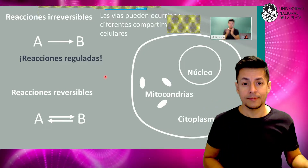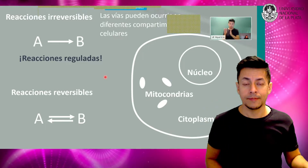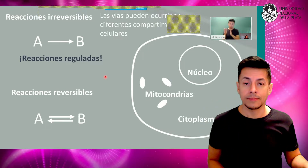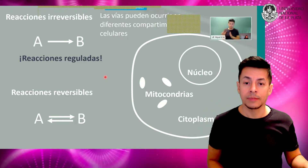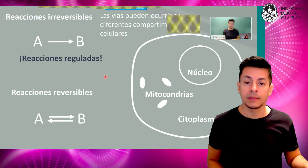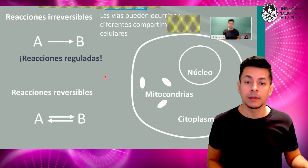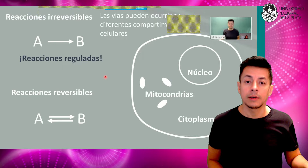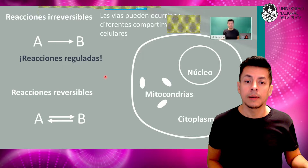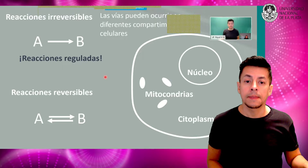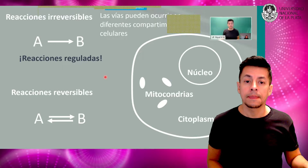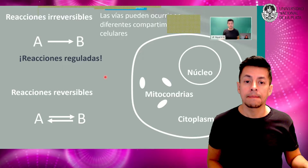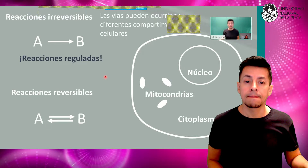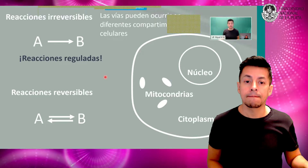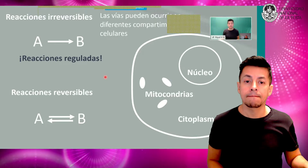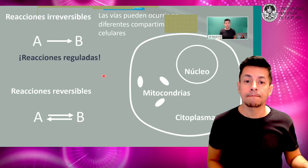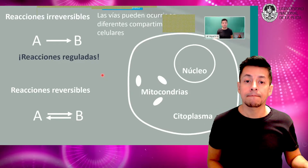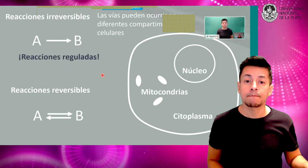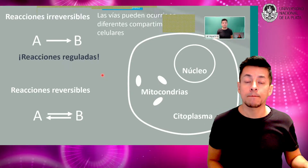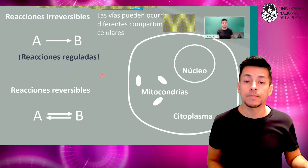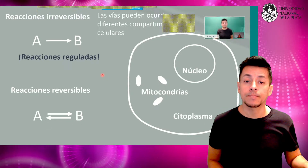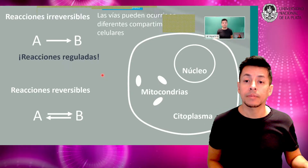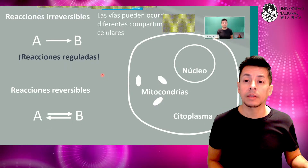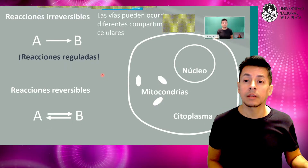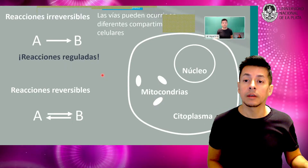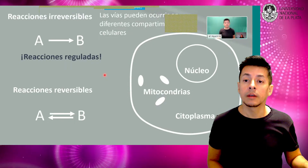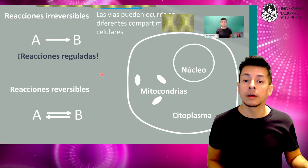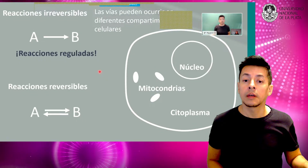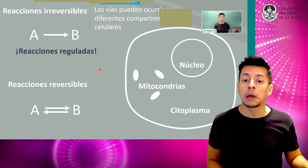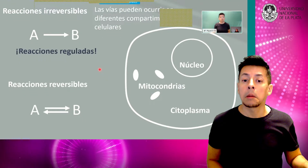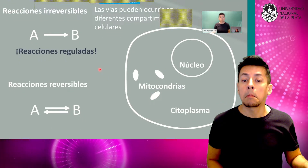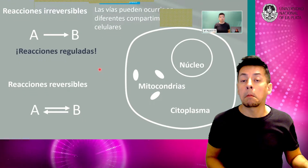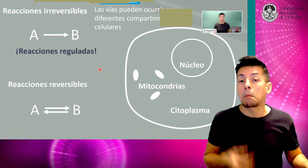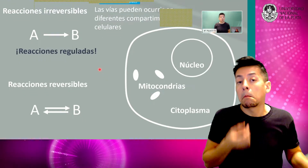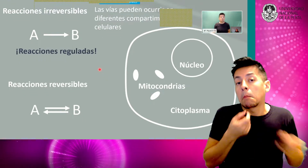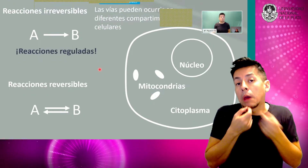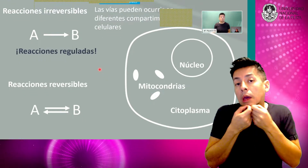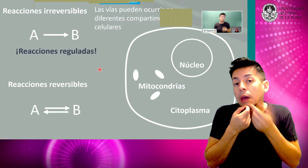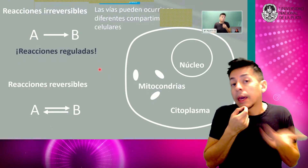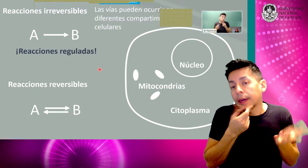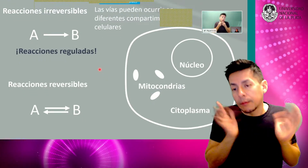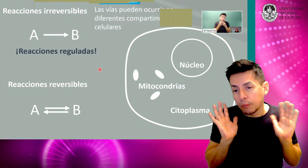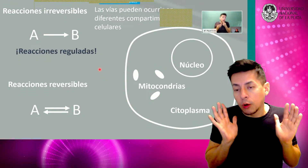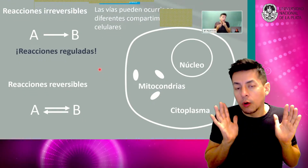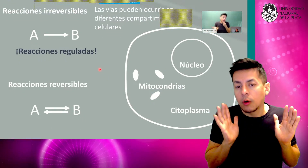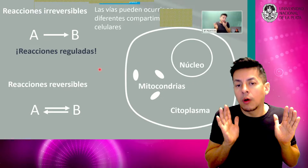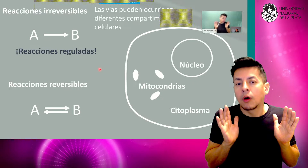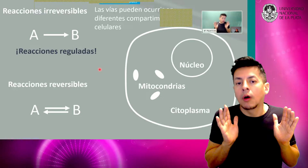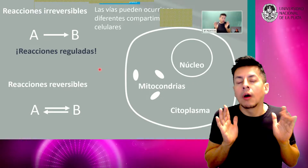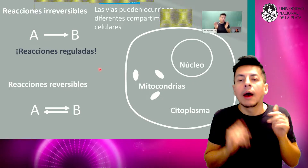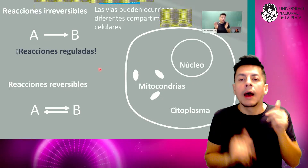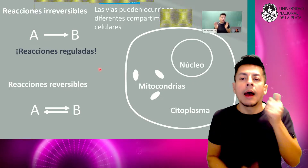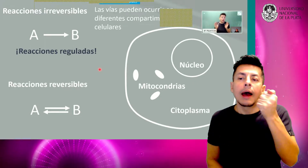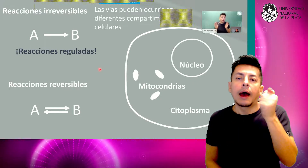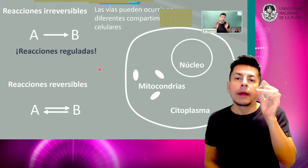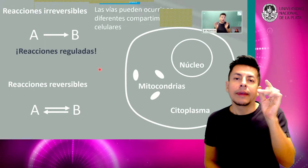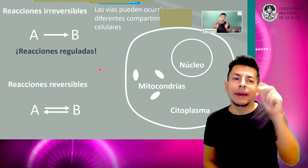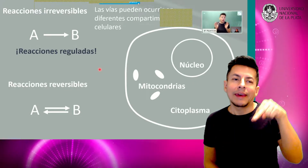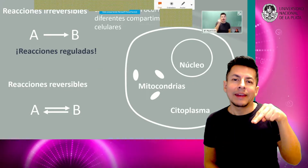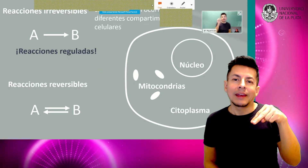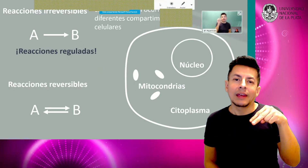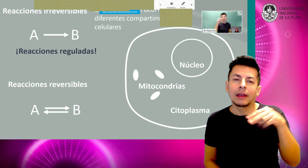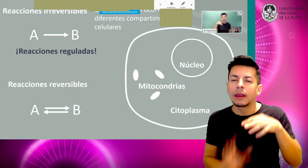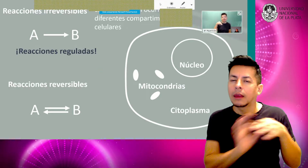Por ejemplo, ¿dónde se imaginan que van a ocurrir las reacciones asociadas al ADN? ¿En qué organela celular?